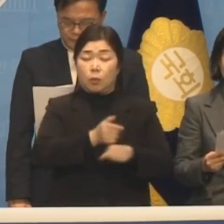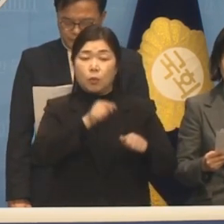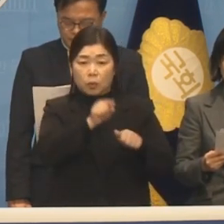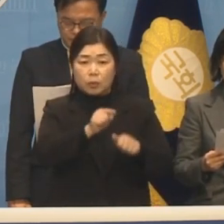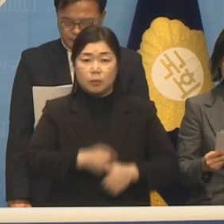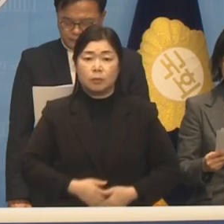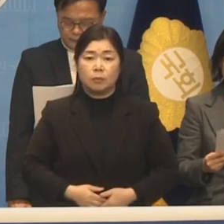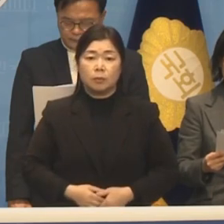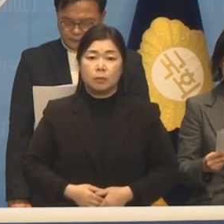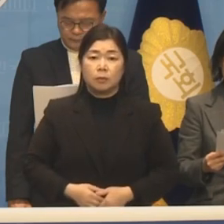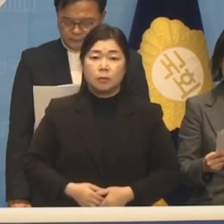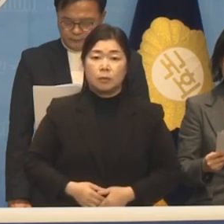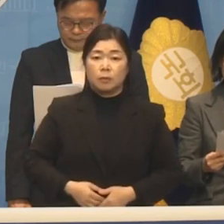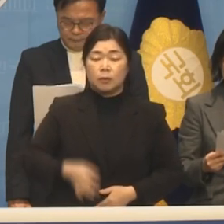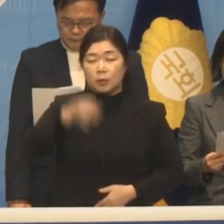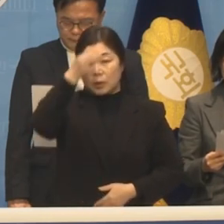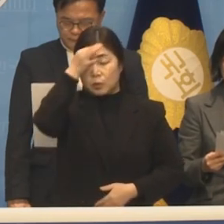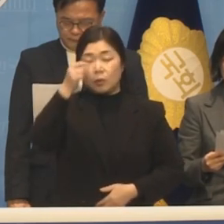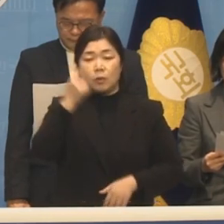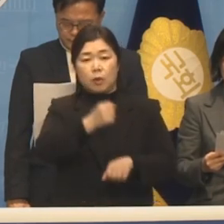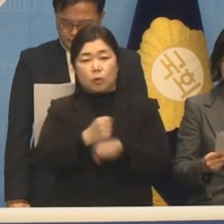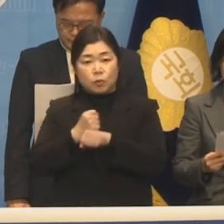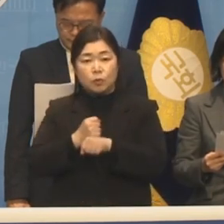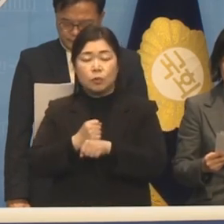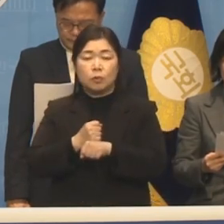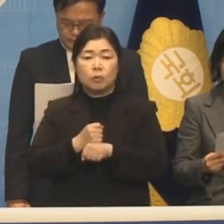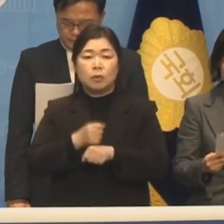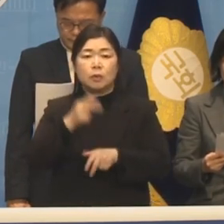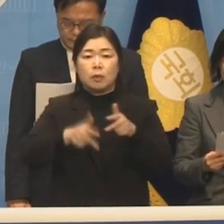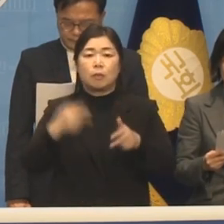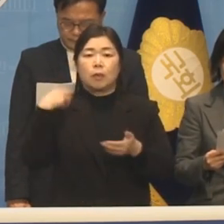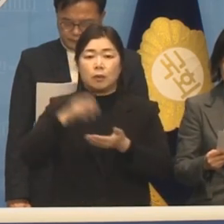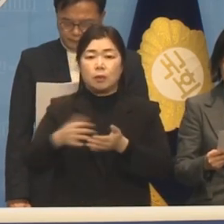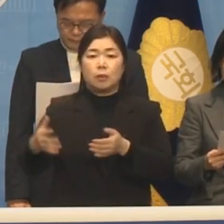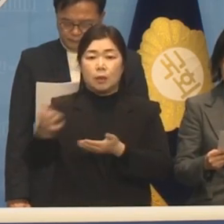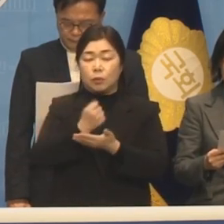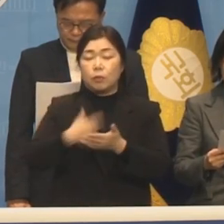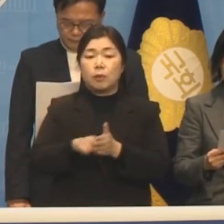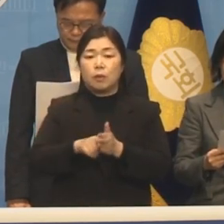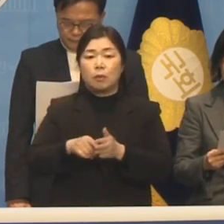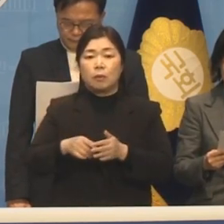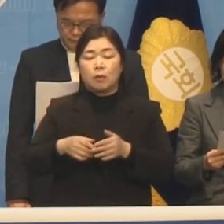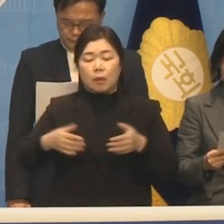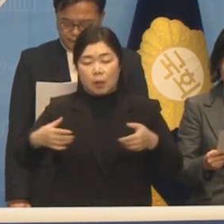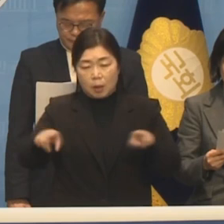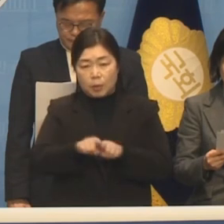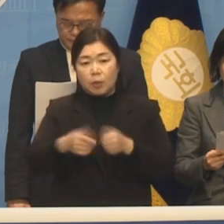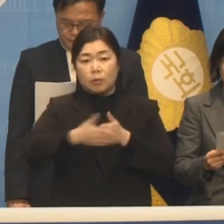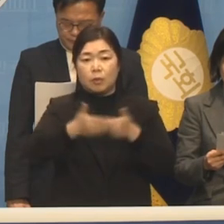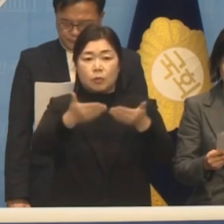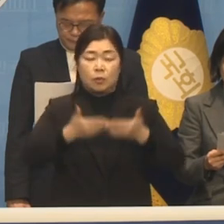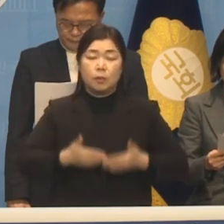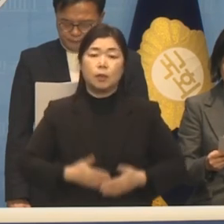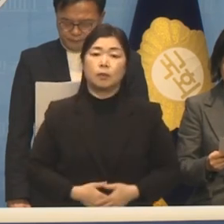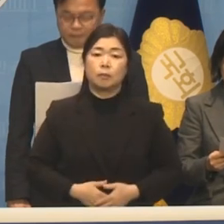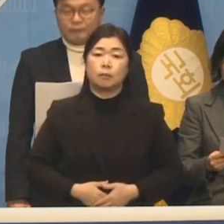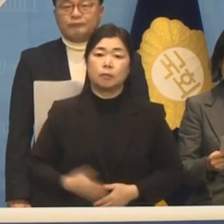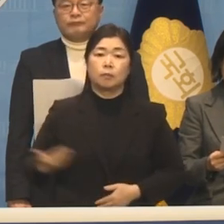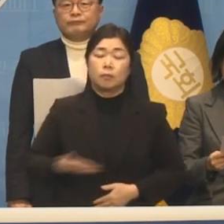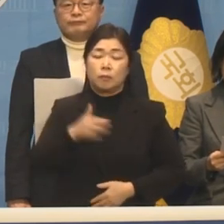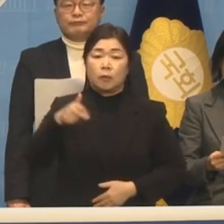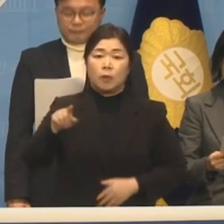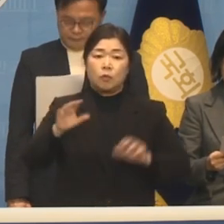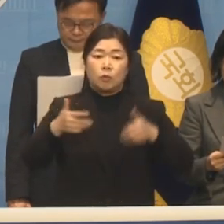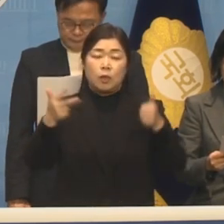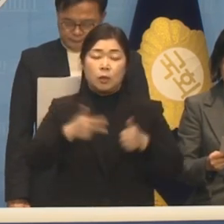R&D 예산 복원을 위한 길에 함께해 주십시오. 감사합니다. 저희는 카이스트 출신 22대 더불어민주당